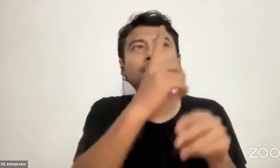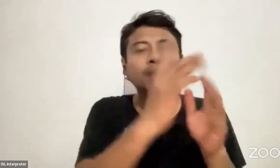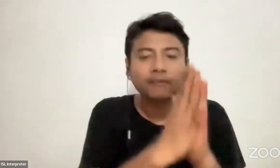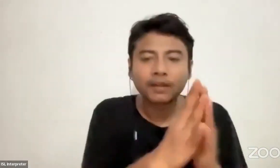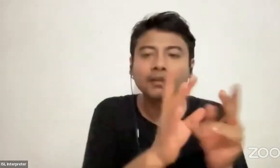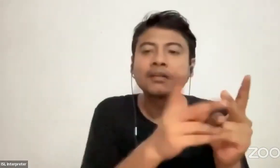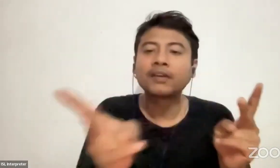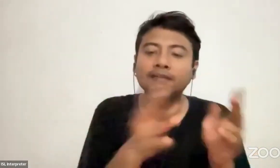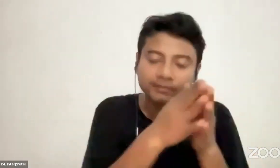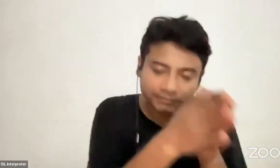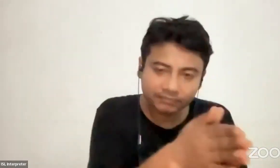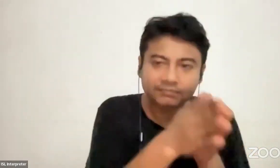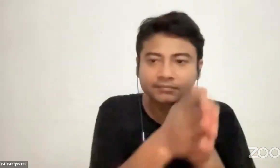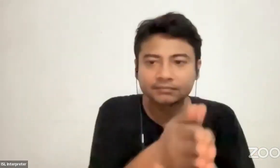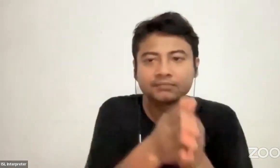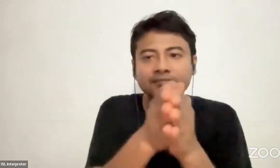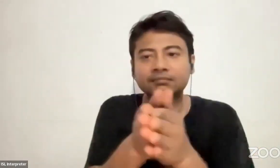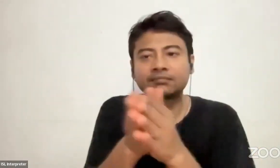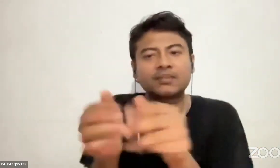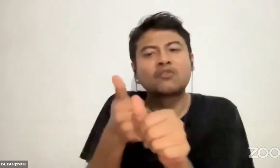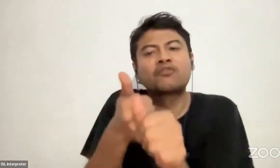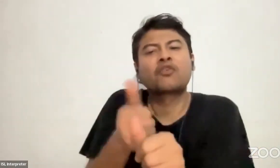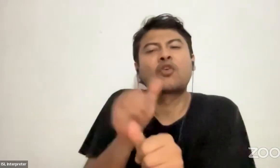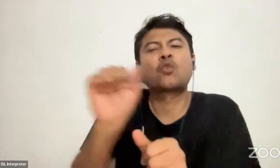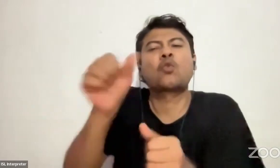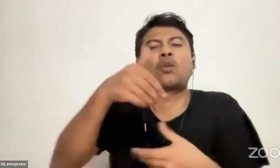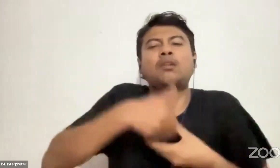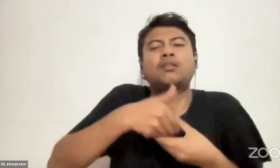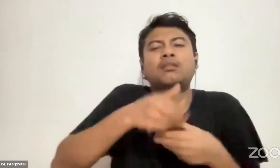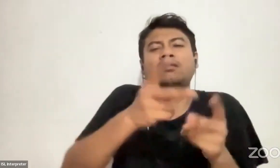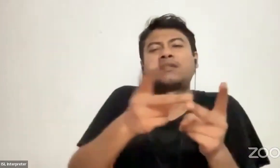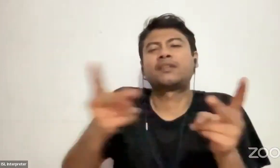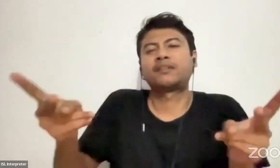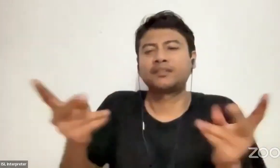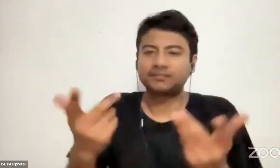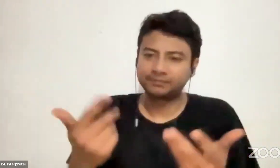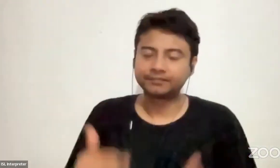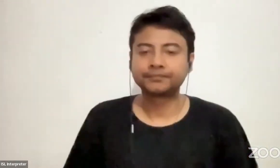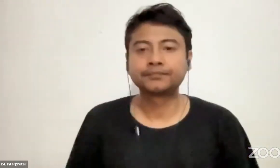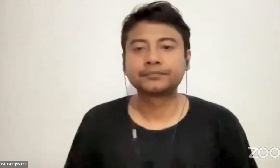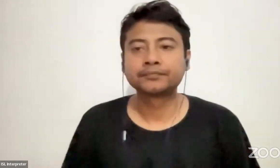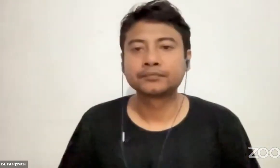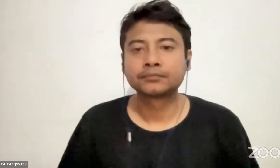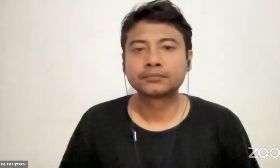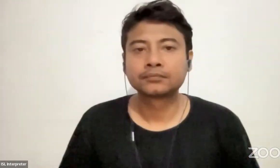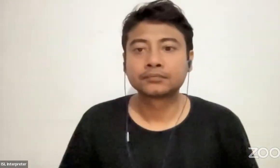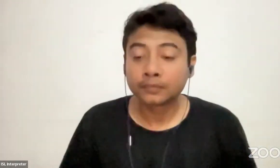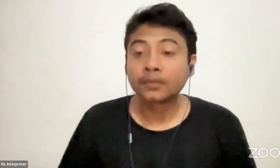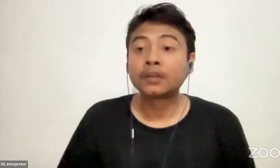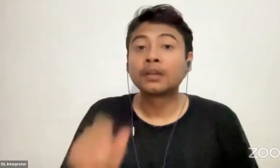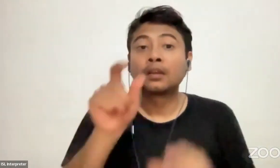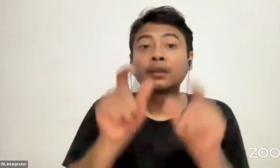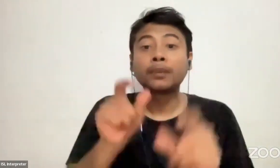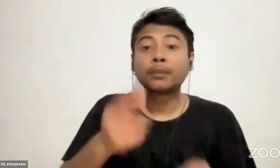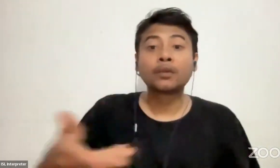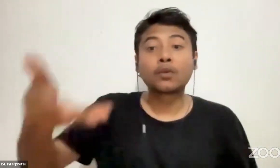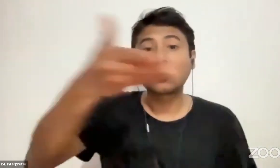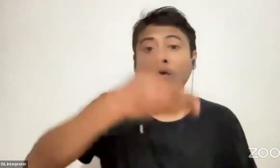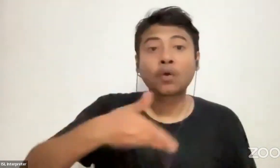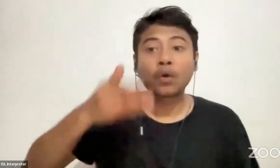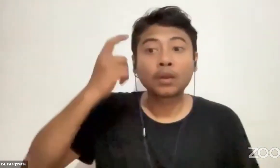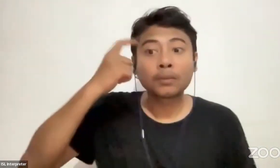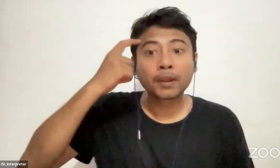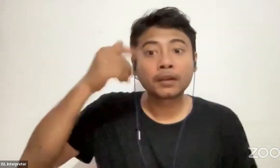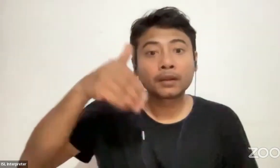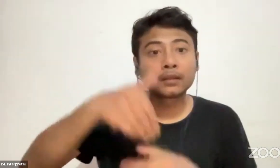अब कोई कहेगा है ना, सबके मन में प्रश्न होते हैं और भगवान इन प्रश्नों को जानते हैं। प्रभु जी एक मिनट दीजिए